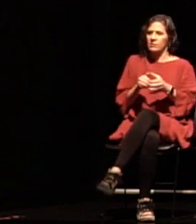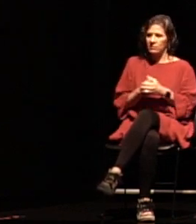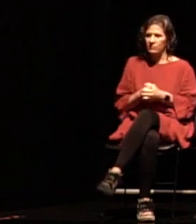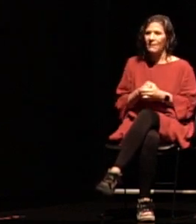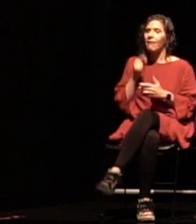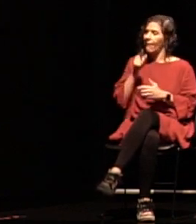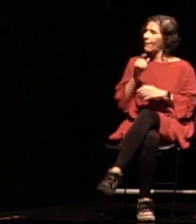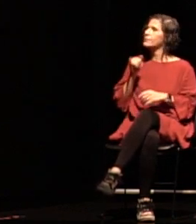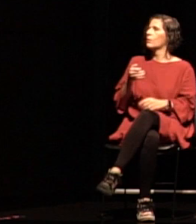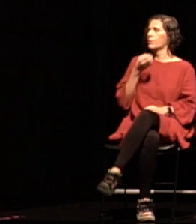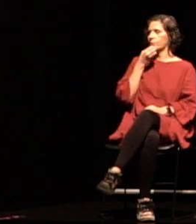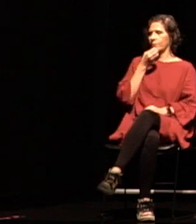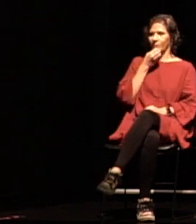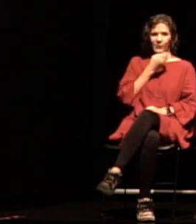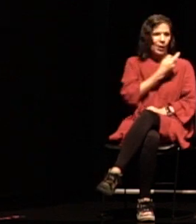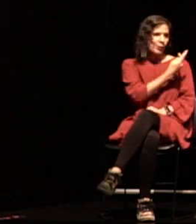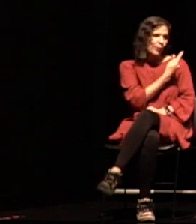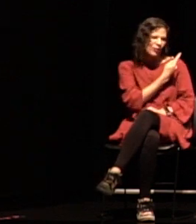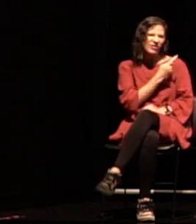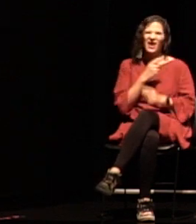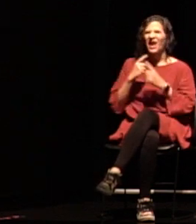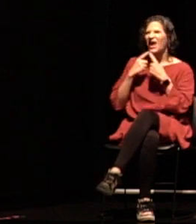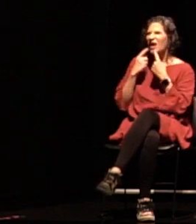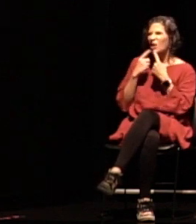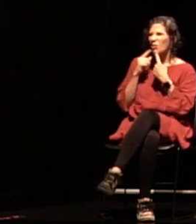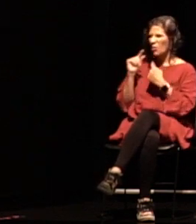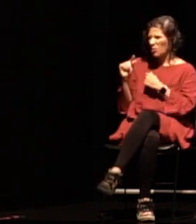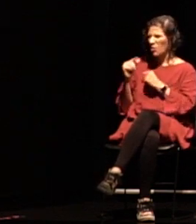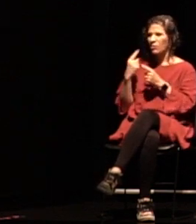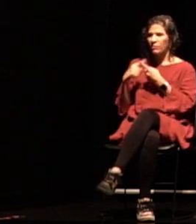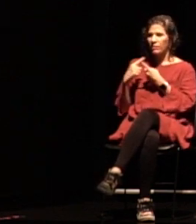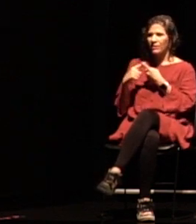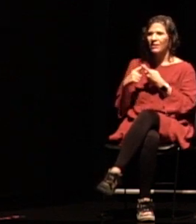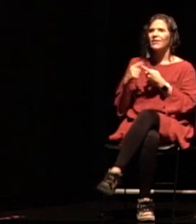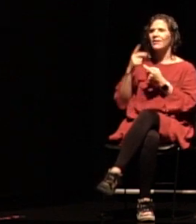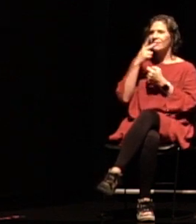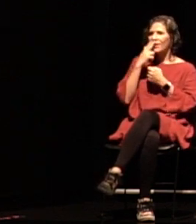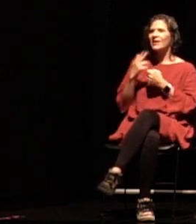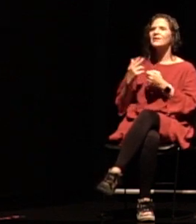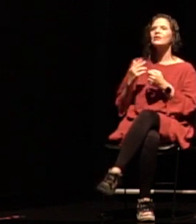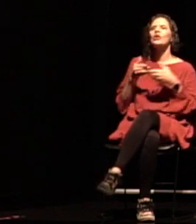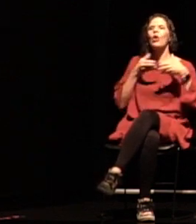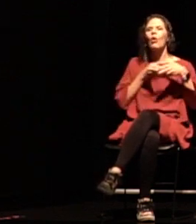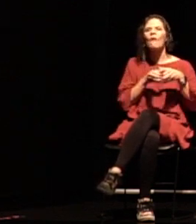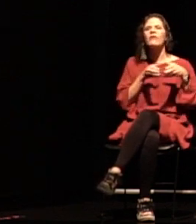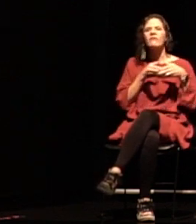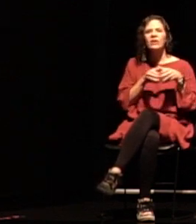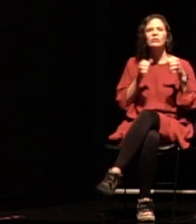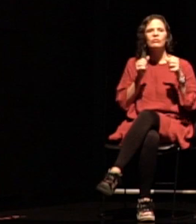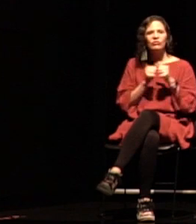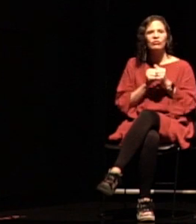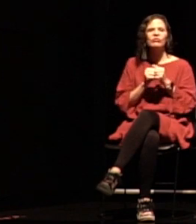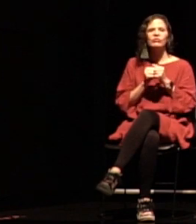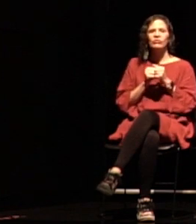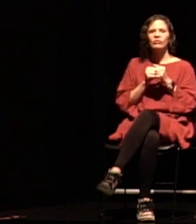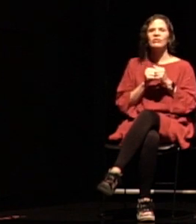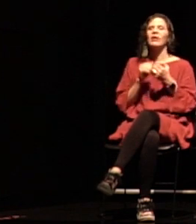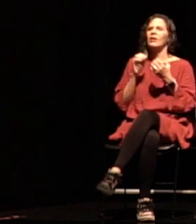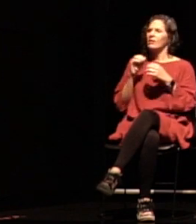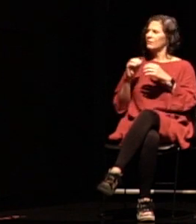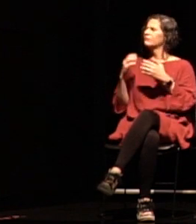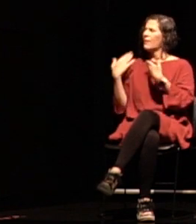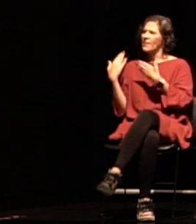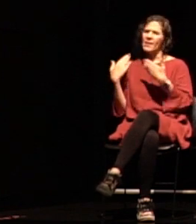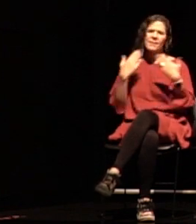duas reclamamos um pouco, não foi? Porque a gente achou que, depois de tempos que a gente convivia, a Sônia ficava lá em casa,